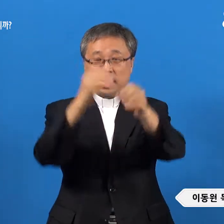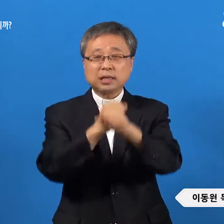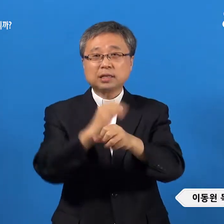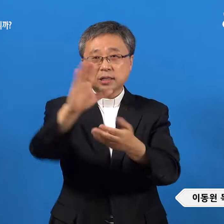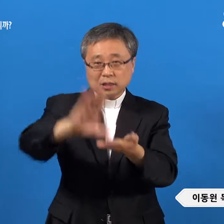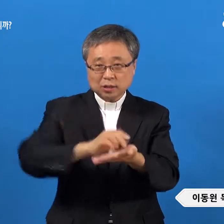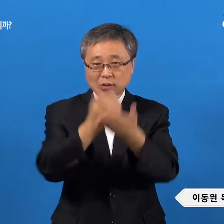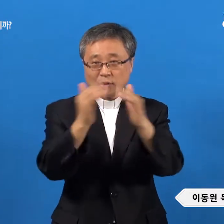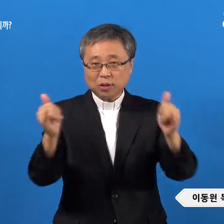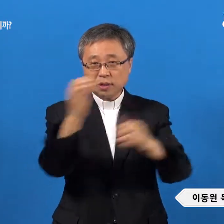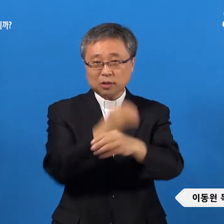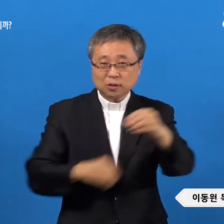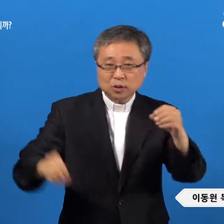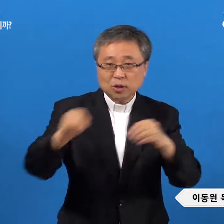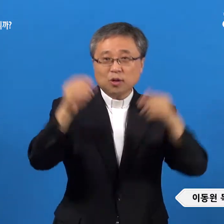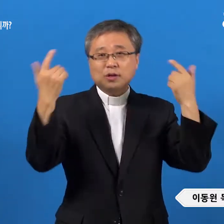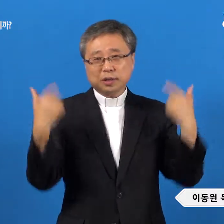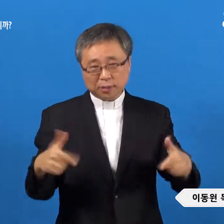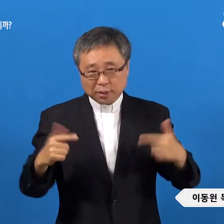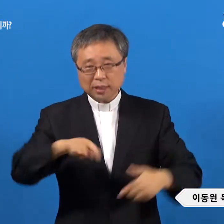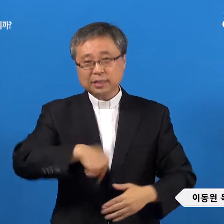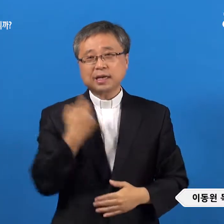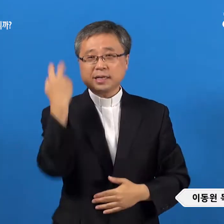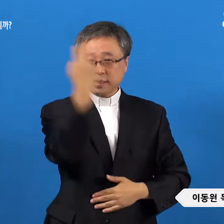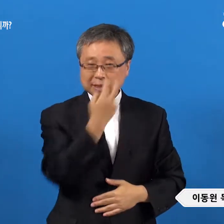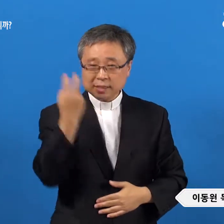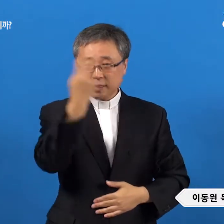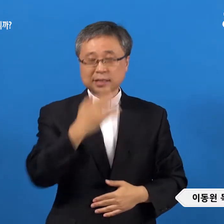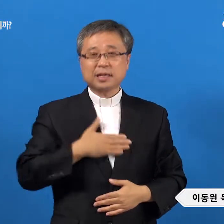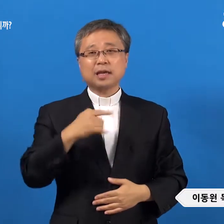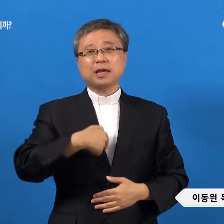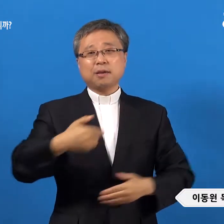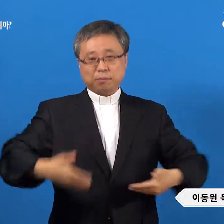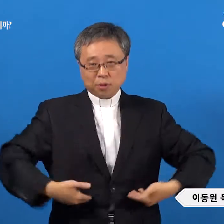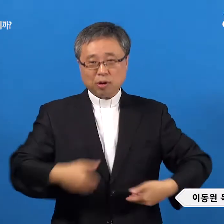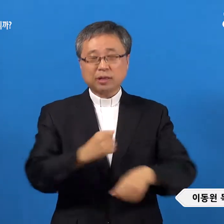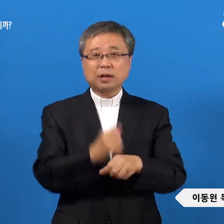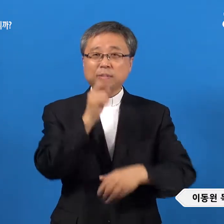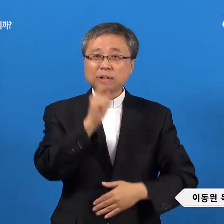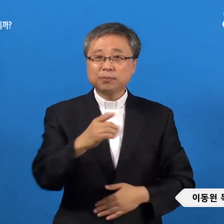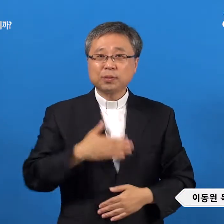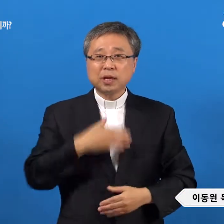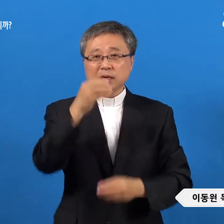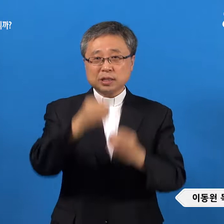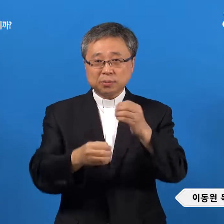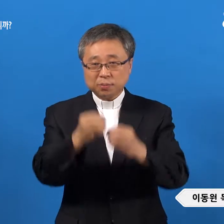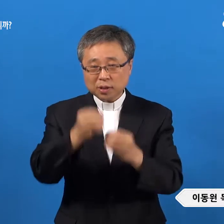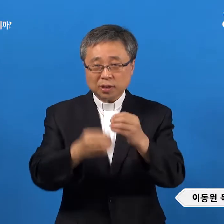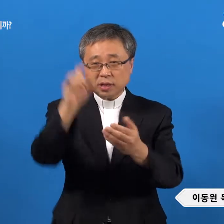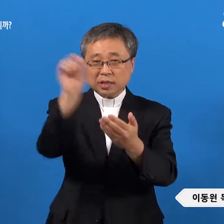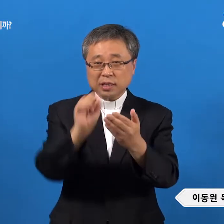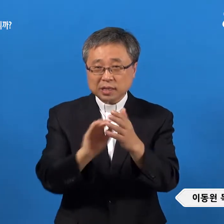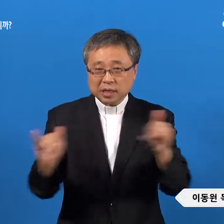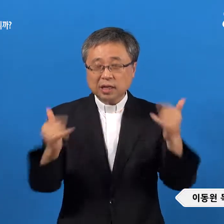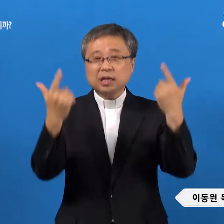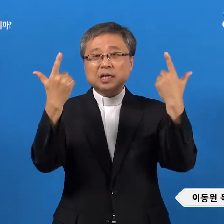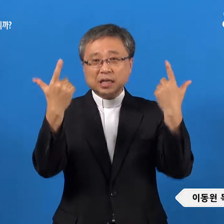그리스도인일서로 날마다 자기 성찰이 우리에게 필요하다는 것입니다. 시편 기자의 이 기도는 그런 의미에서 우리에게 꼭